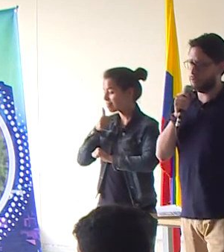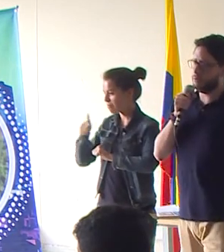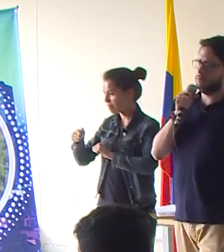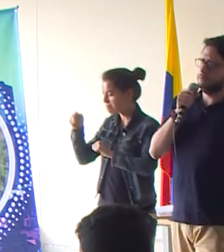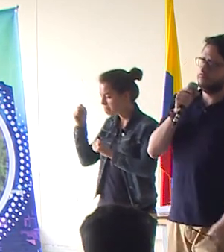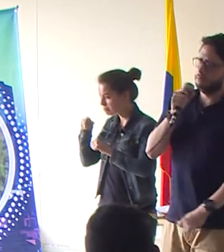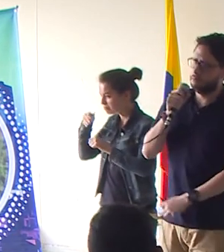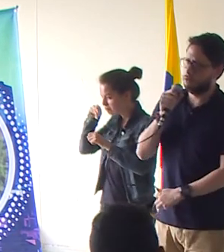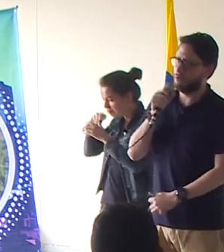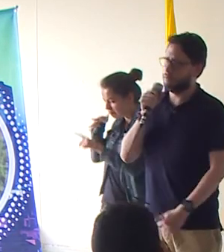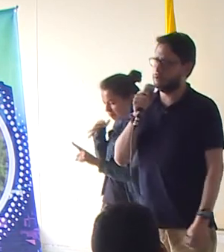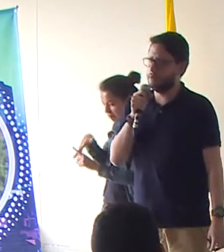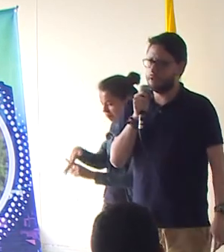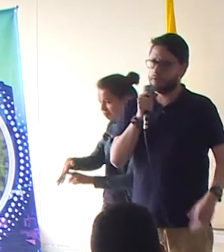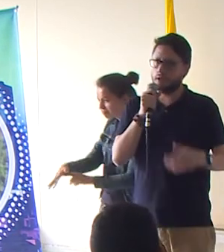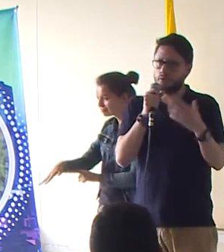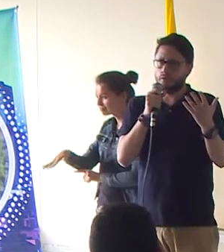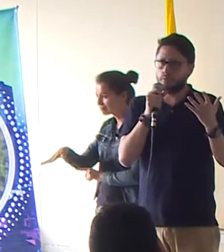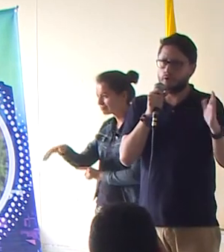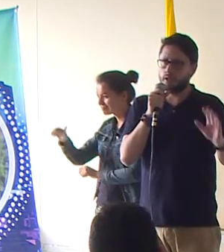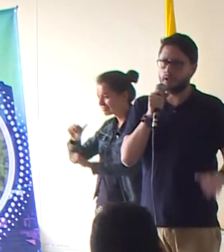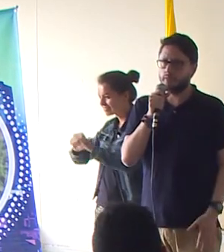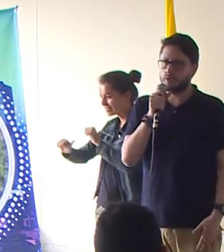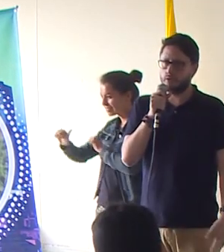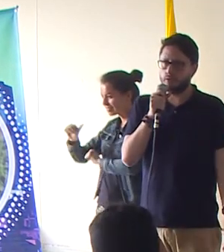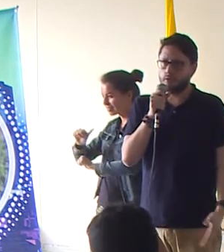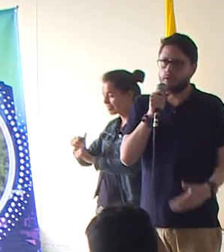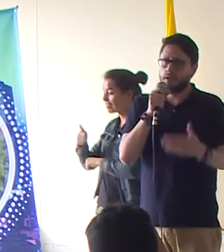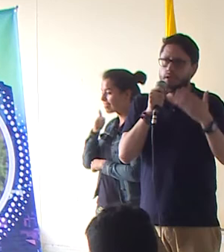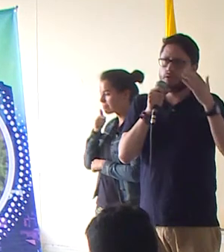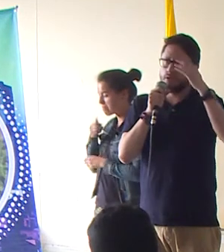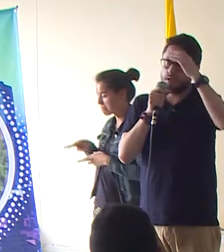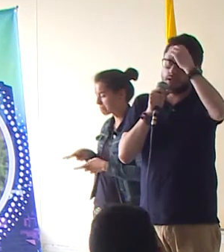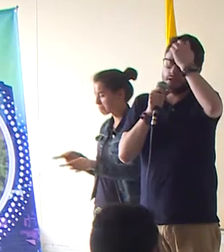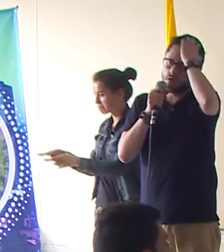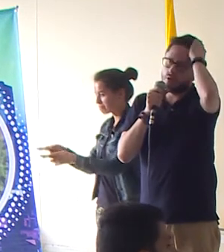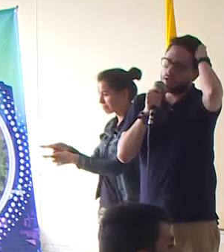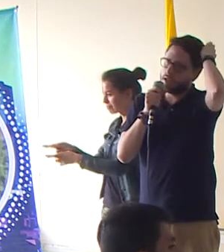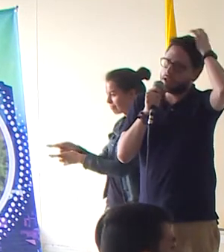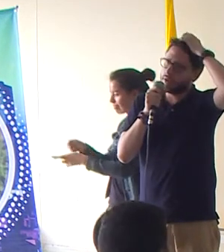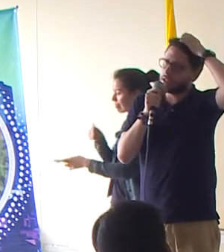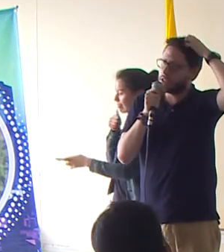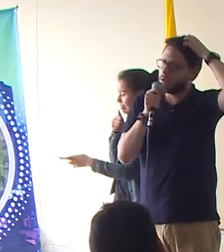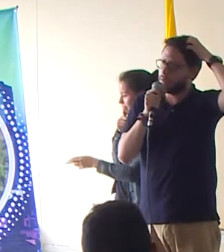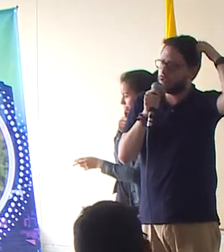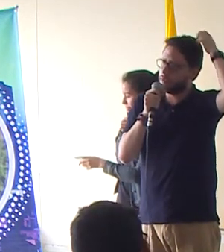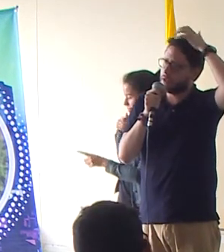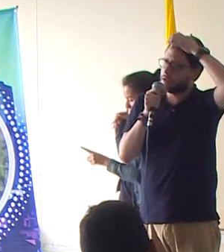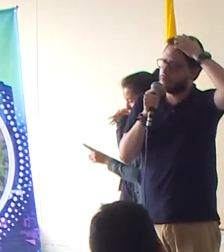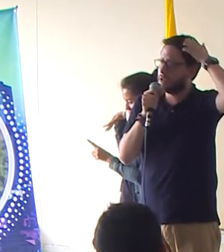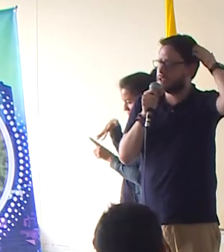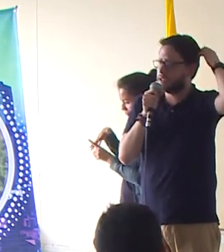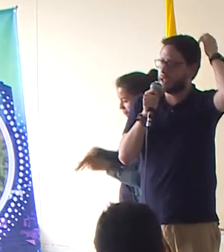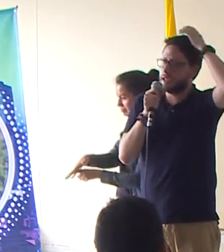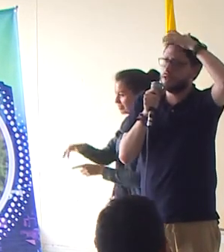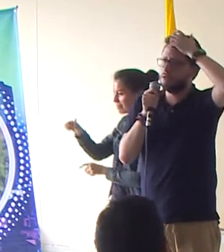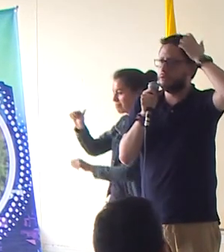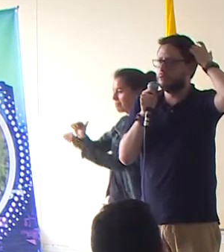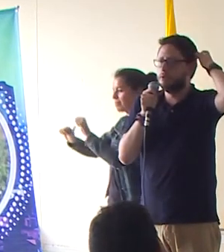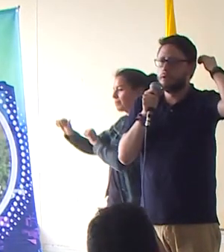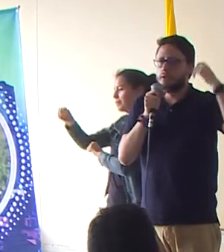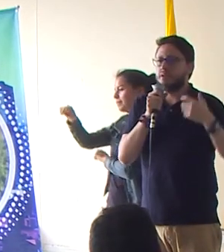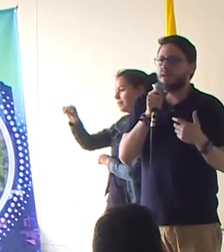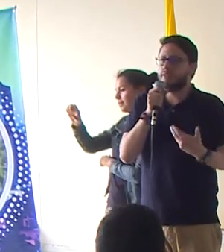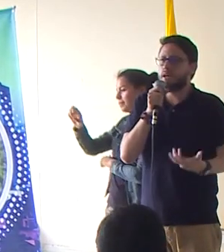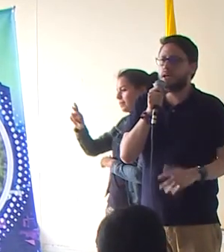mercurio o por lo menos algún componente del mercurio bueno los estudiantes de biología y química sabrán muy bien cómo detectar ello